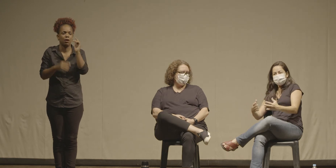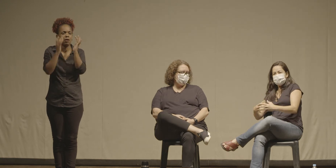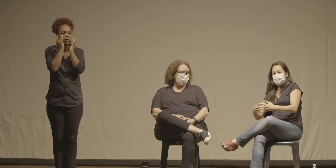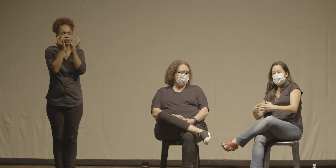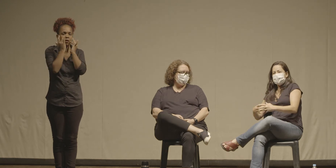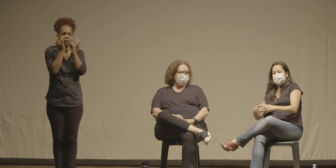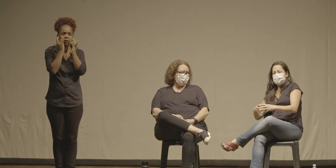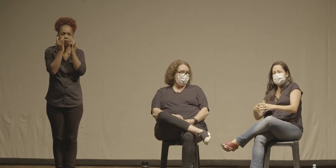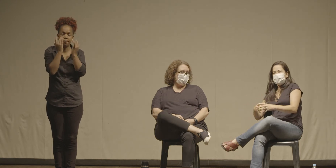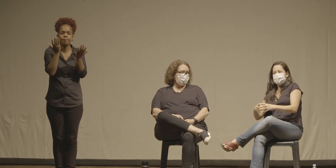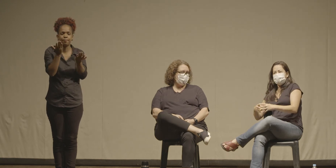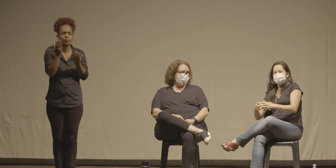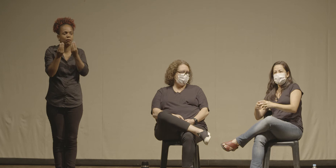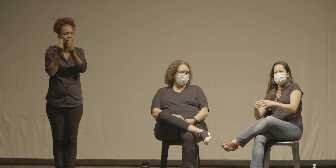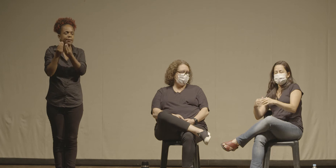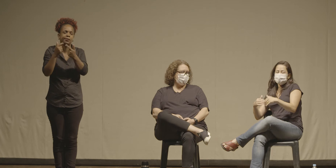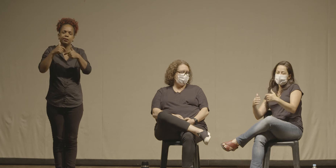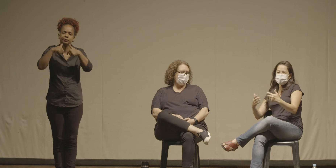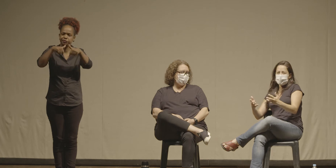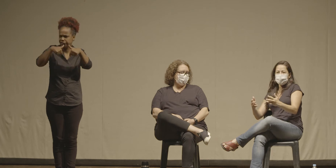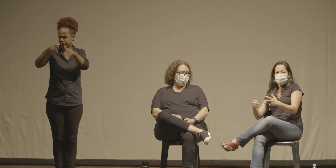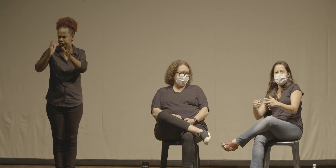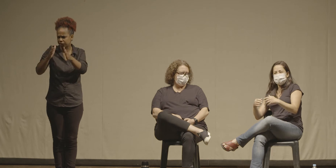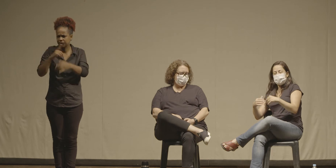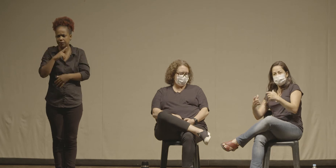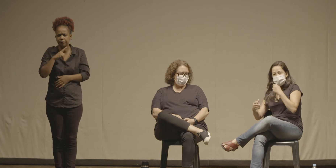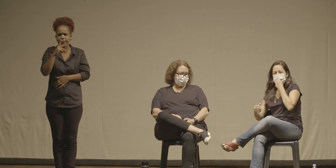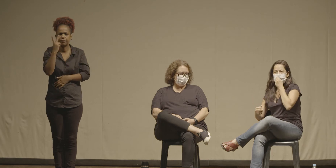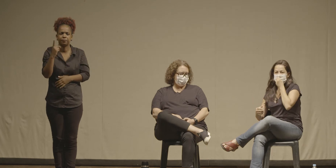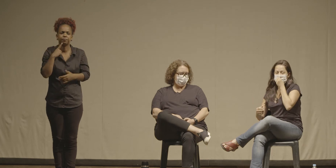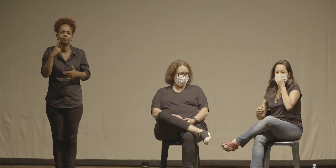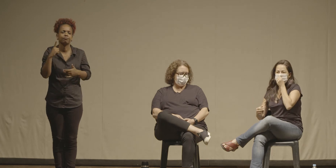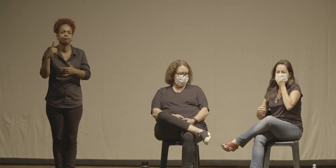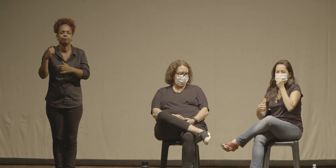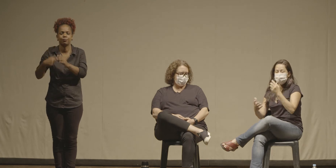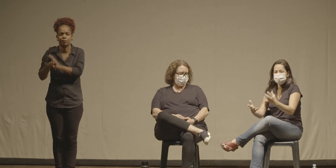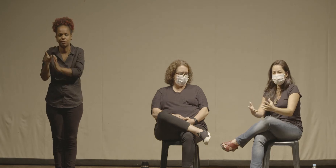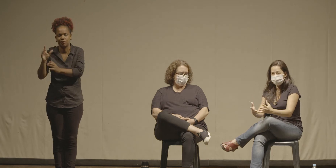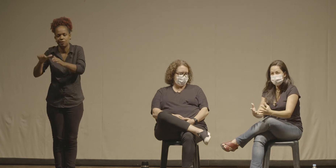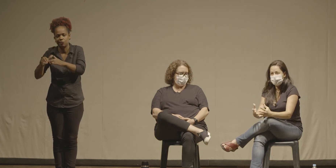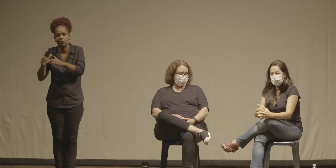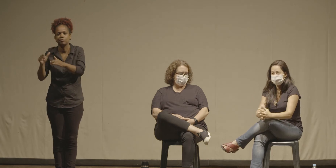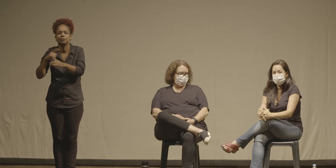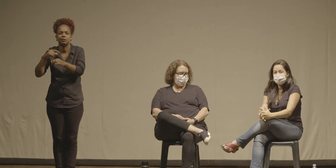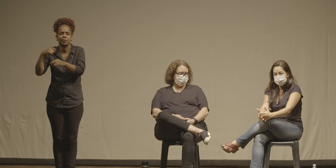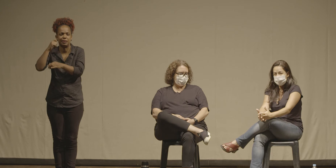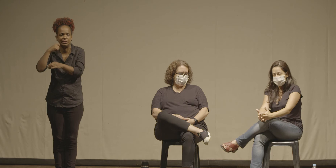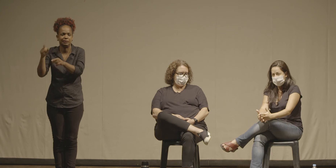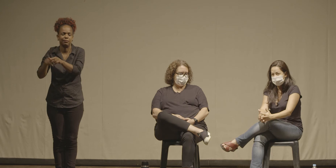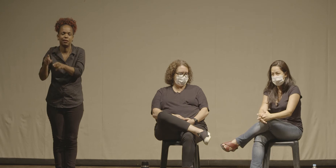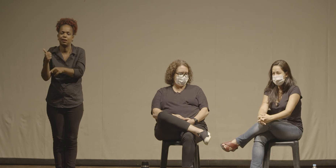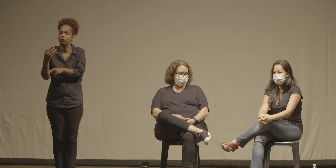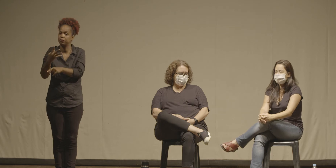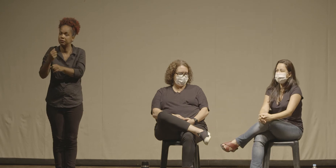teatral. Eu faço parte, né, da produção e elenco de um espetáculo que ficou 14